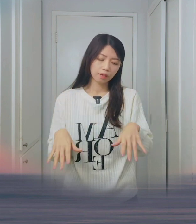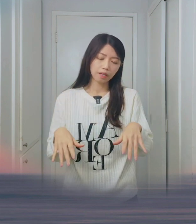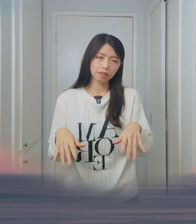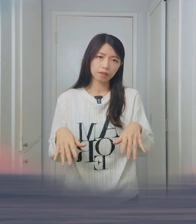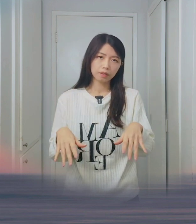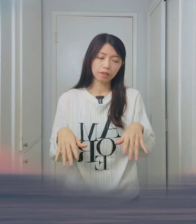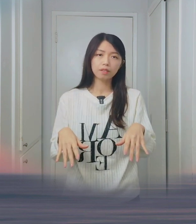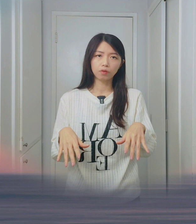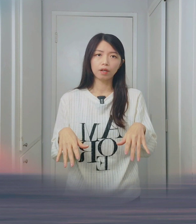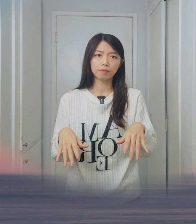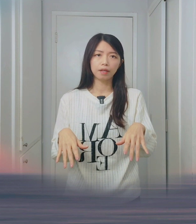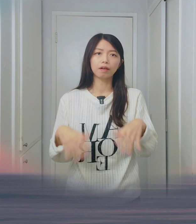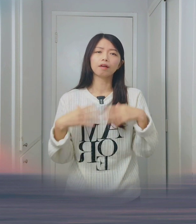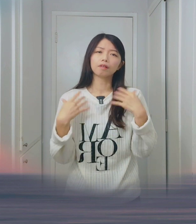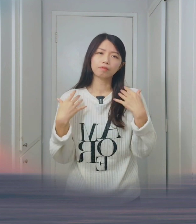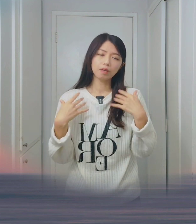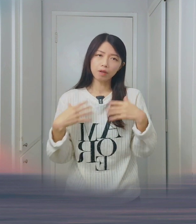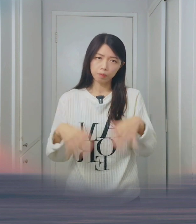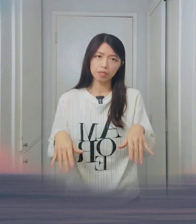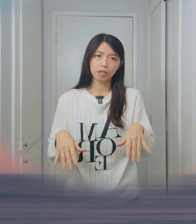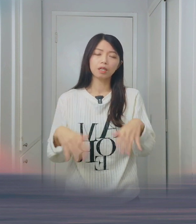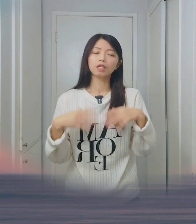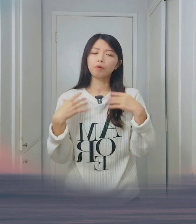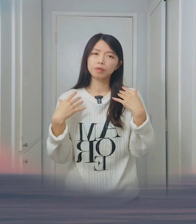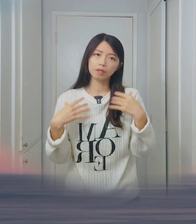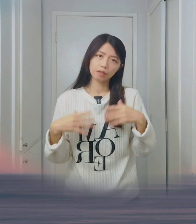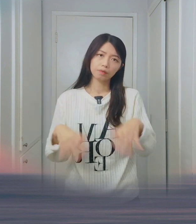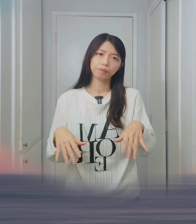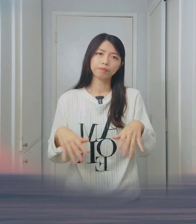손목을 내리뜨리신다고 생각하시면 돼요. 힘 없이.